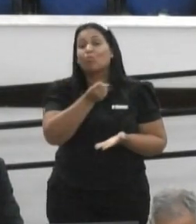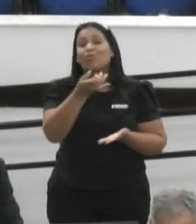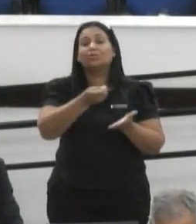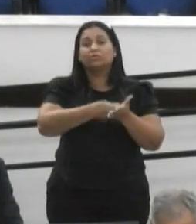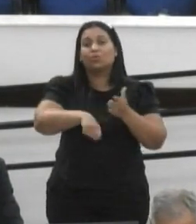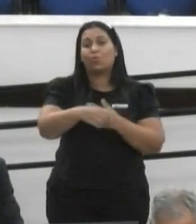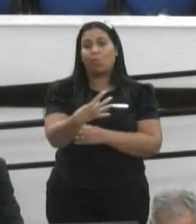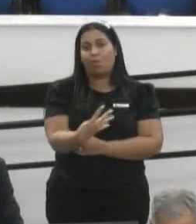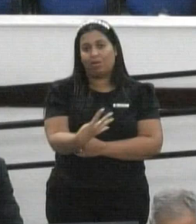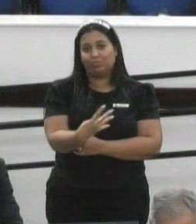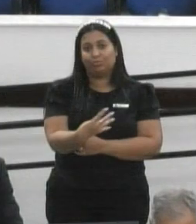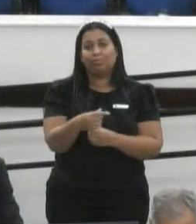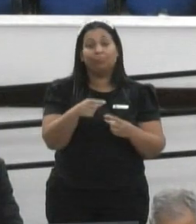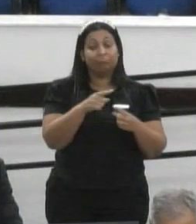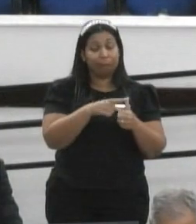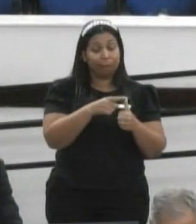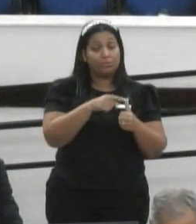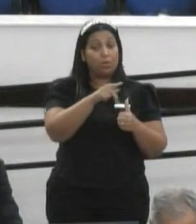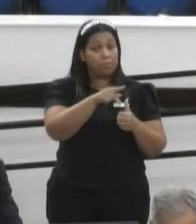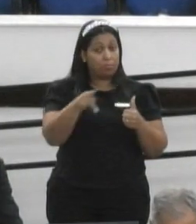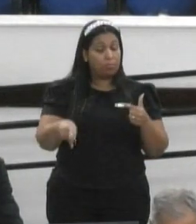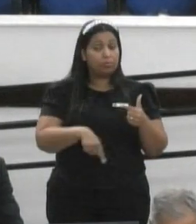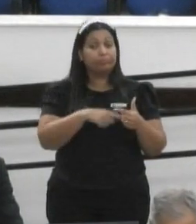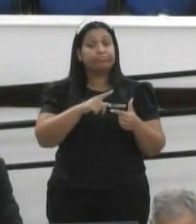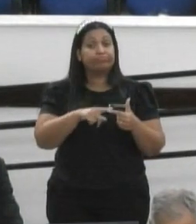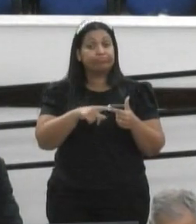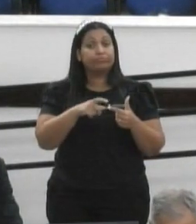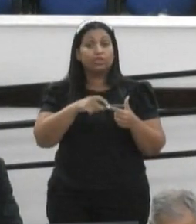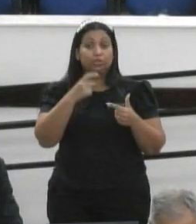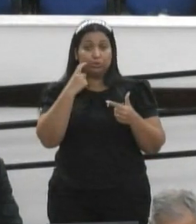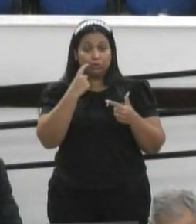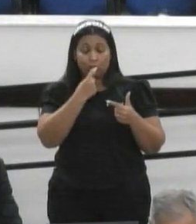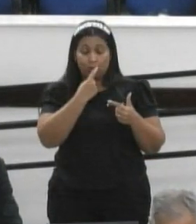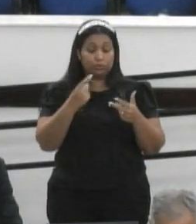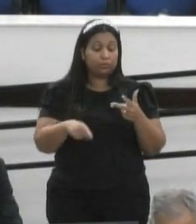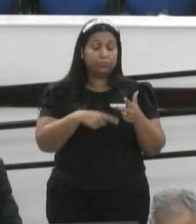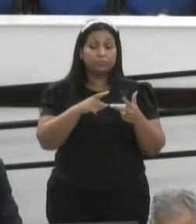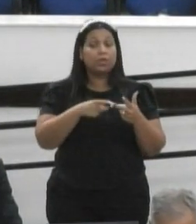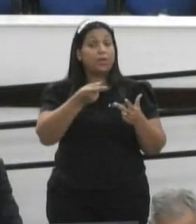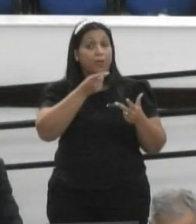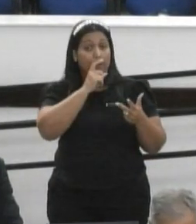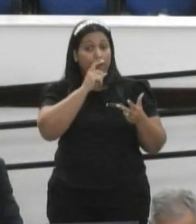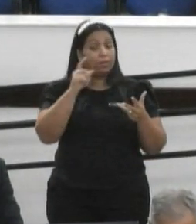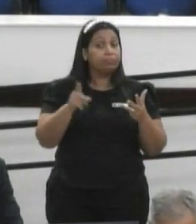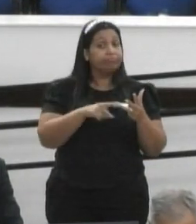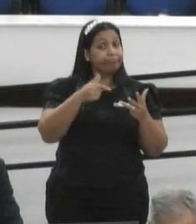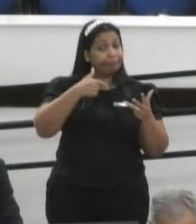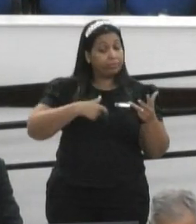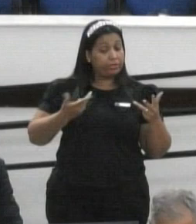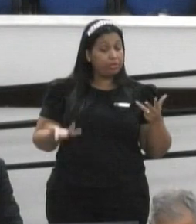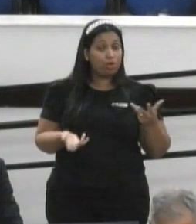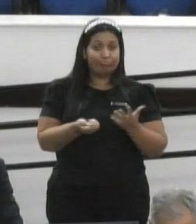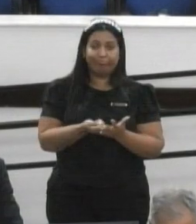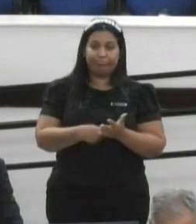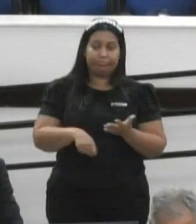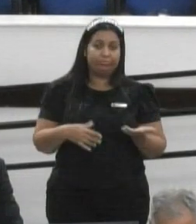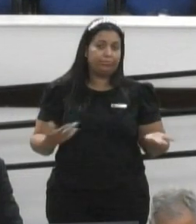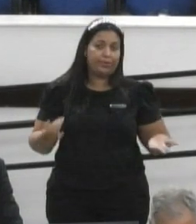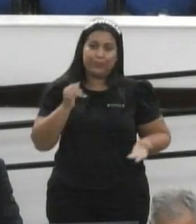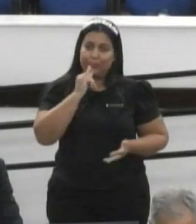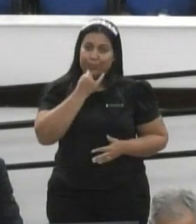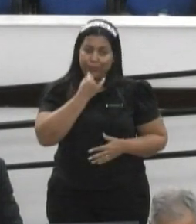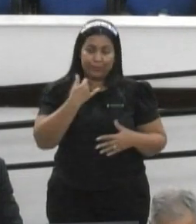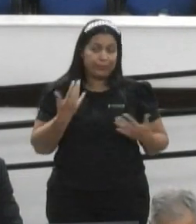vereador Renato Pupo, o vereador Jorge Menezes, o vereador Pedro Roberto e eu assinamos a CPI, o que é lamentável, porque